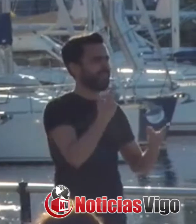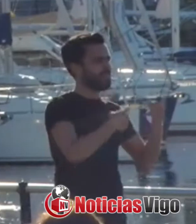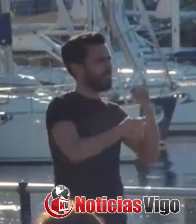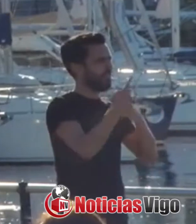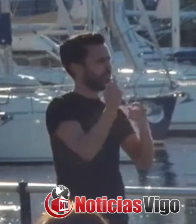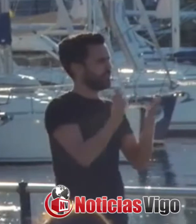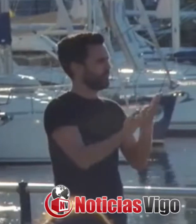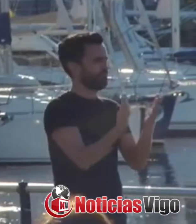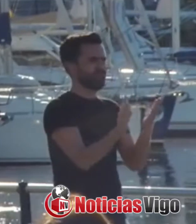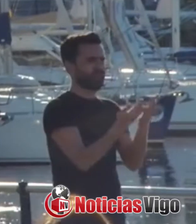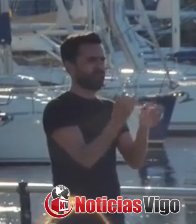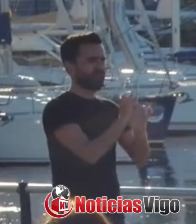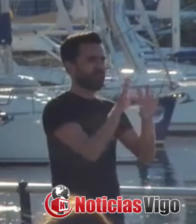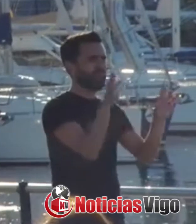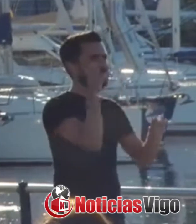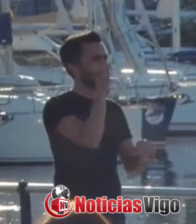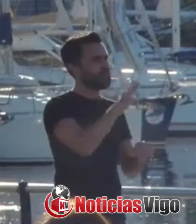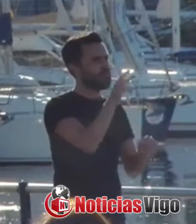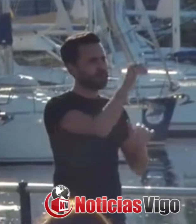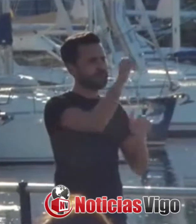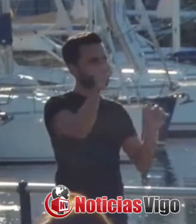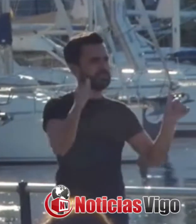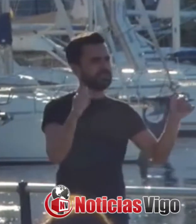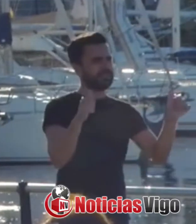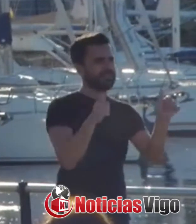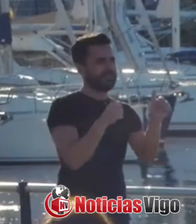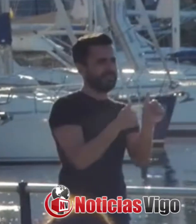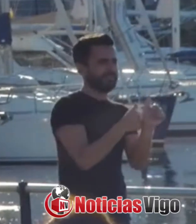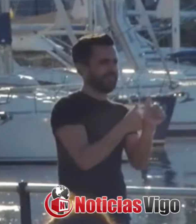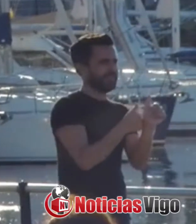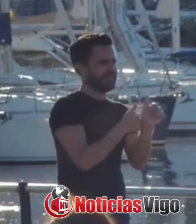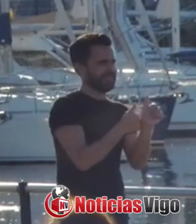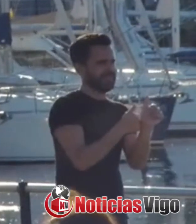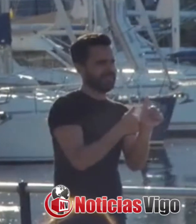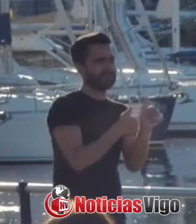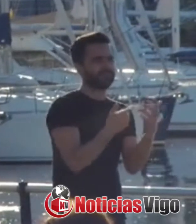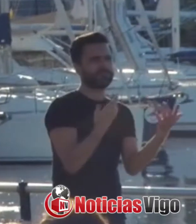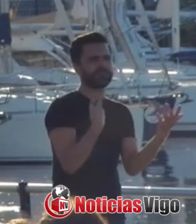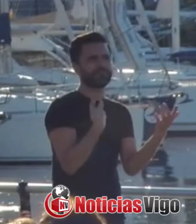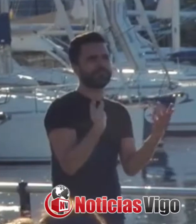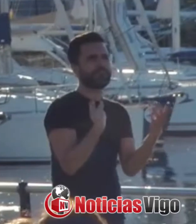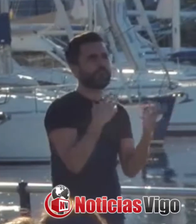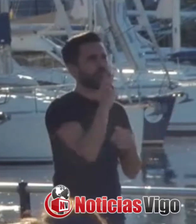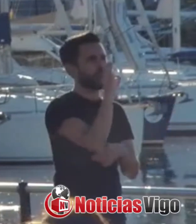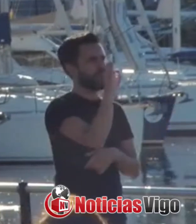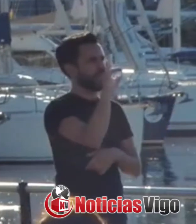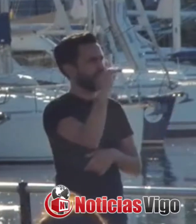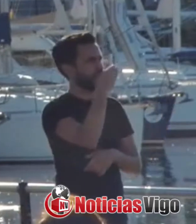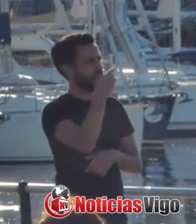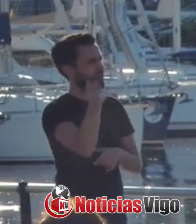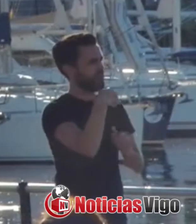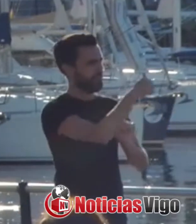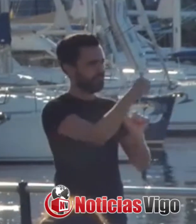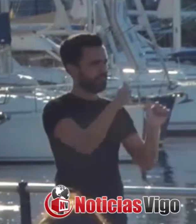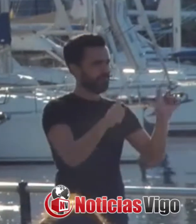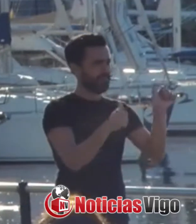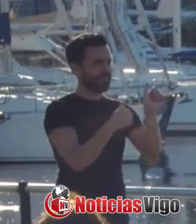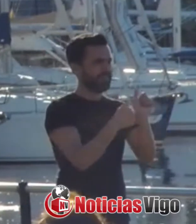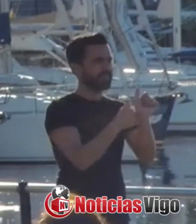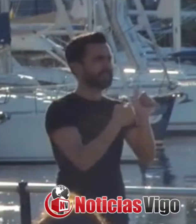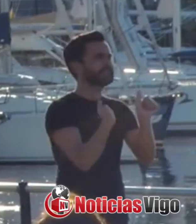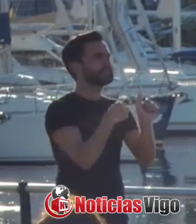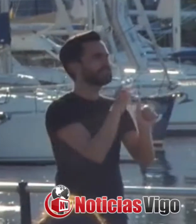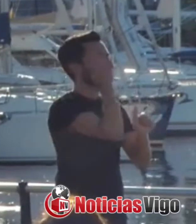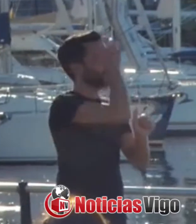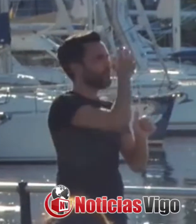que Vigo está por detrás do que a nivel de Producto Interior Bruto, do que significa a